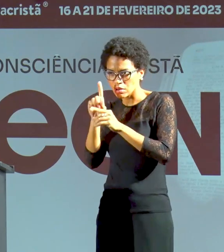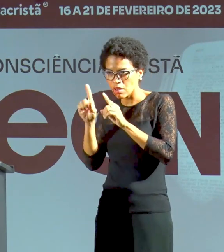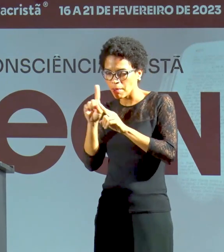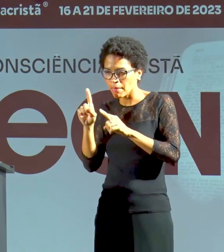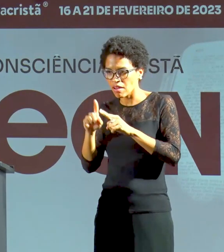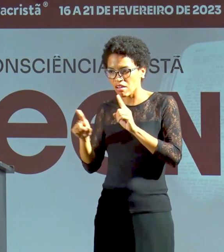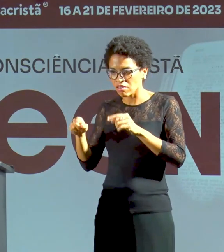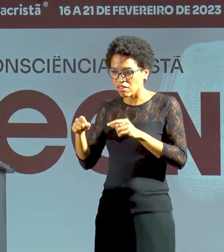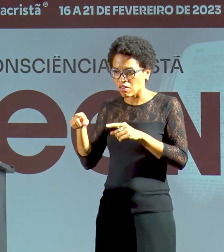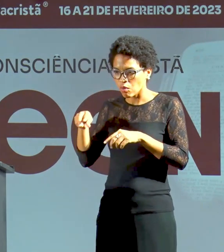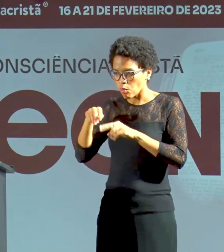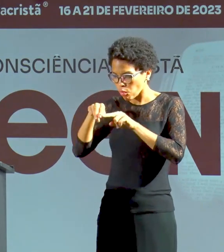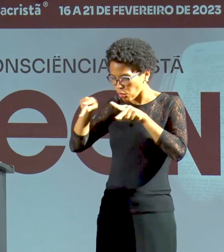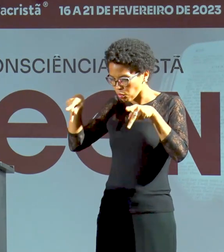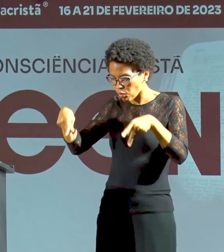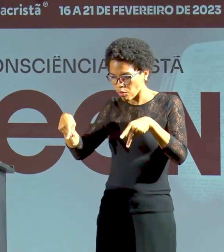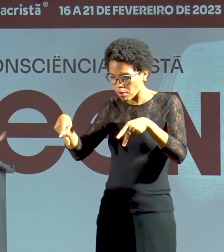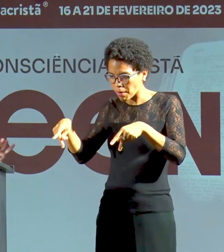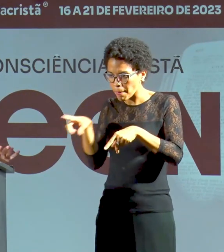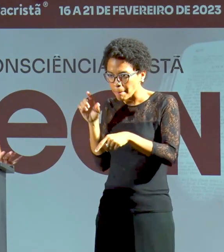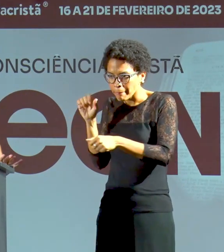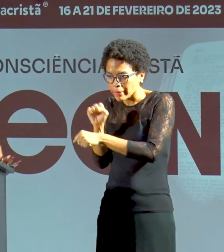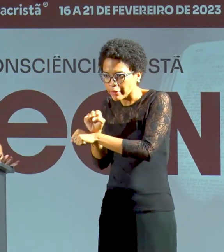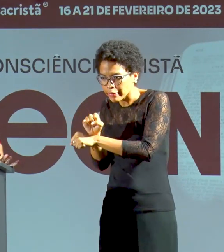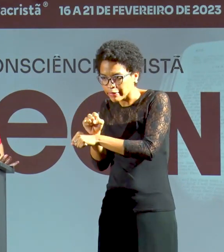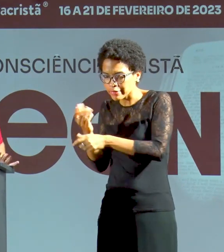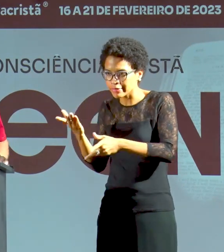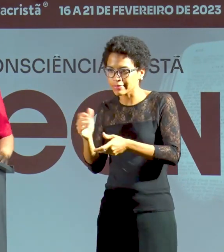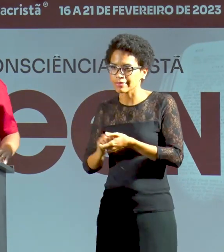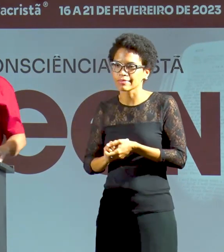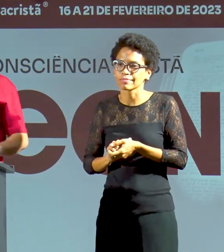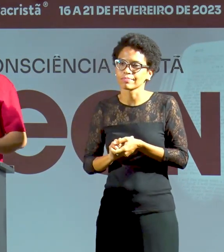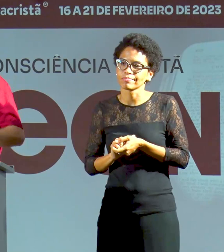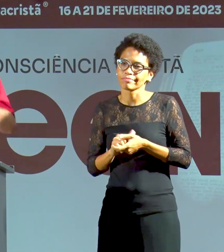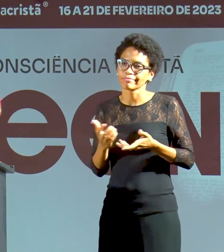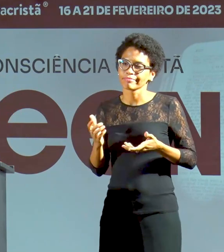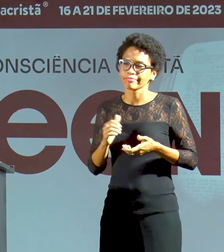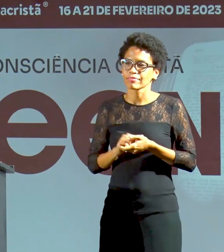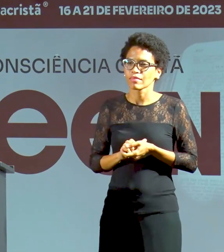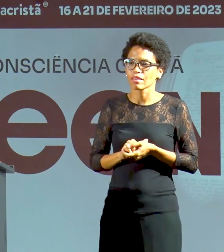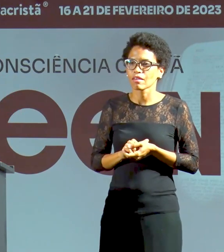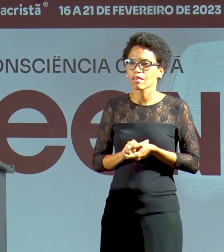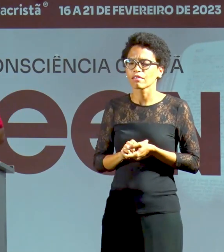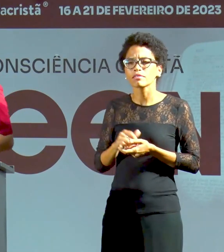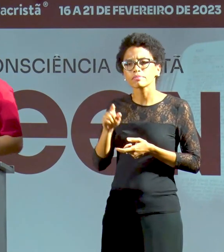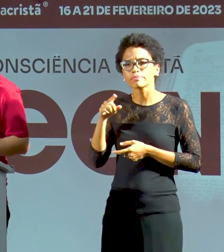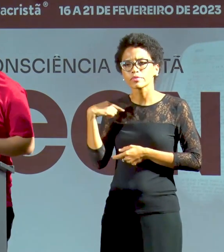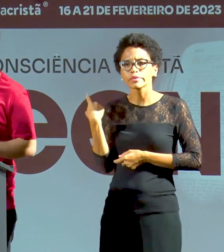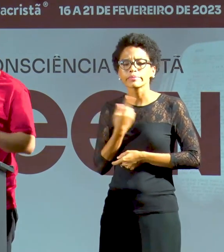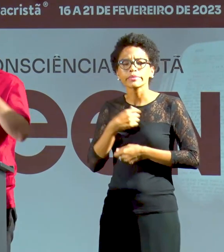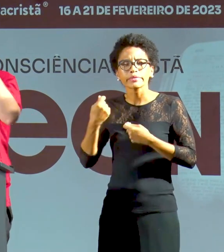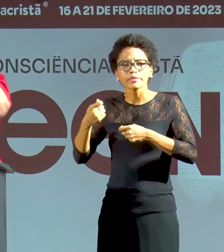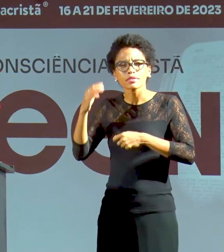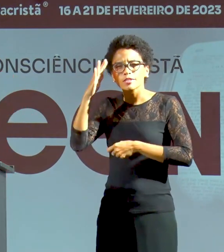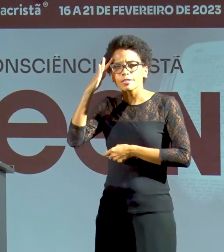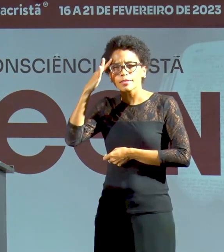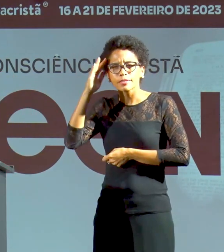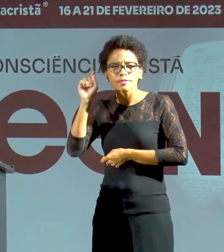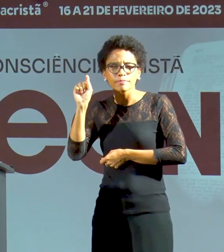eu não vou fazer não vou beijar na boca mas também não vou fazer nada a gente precisa entender uma coisa